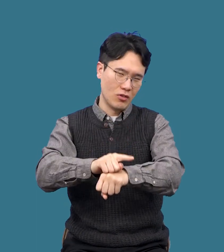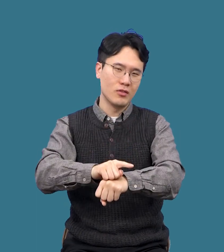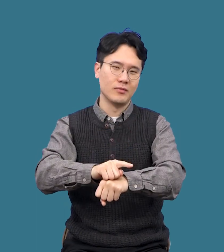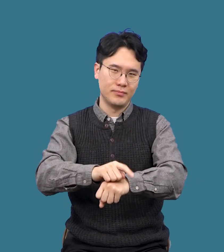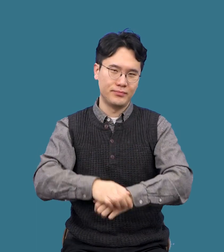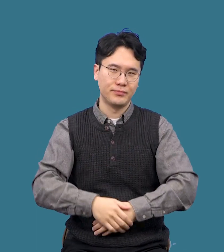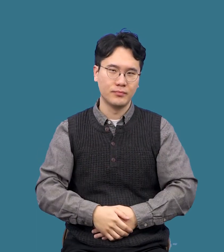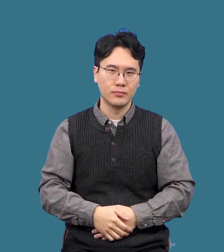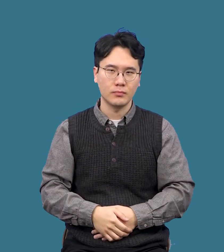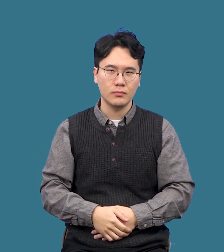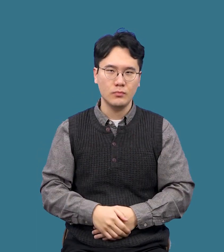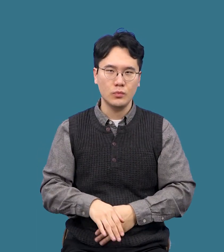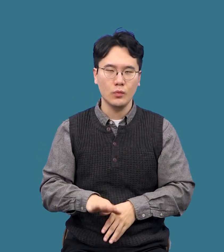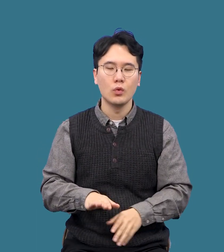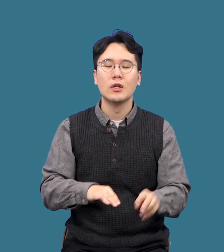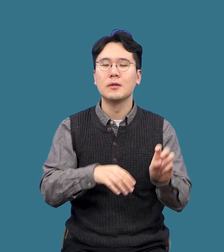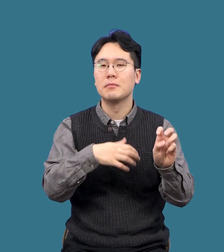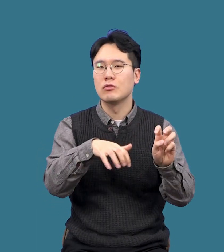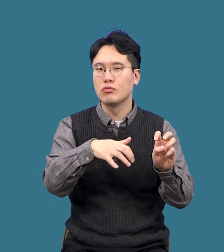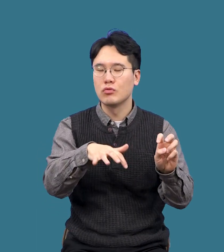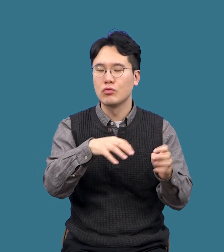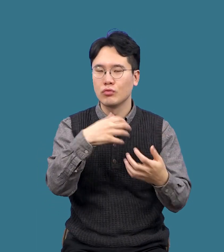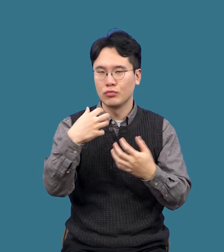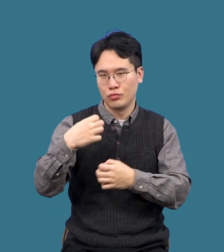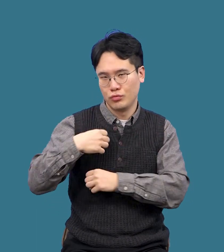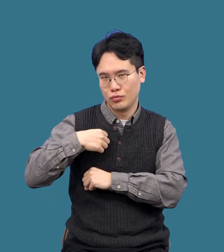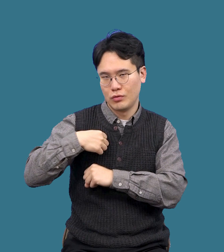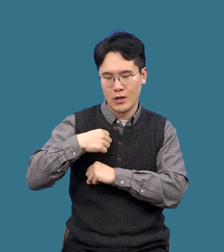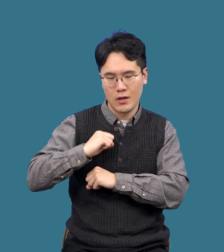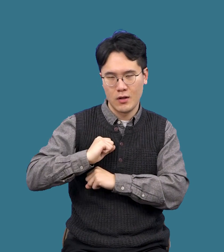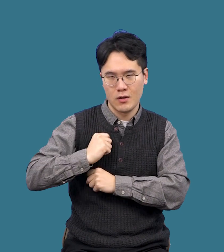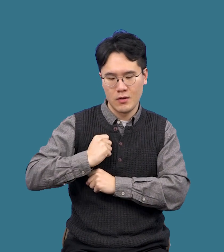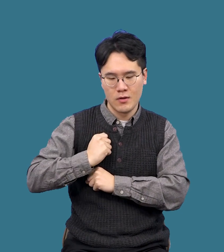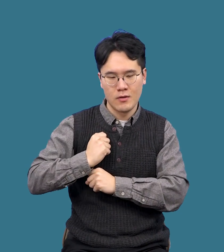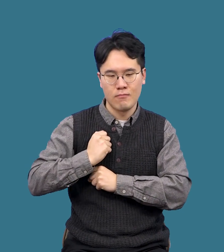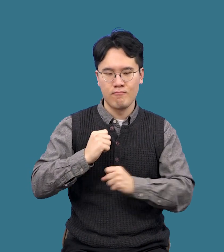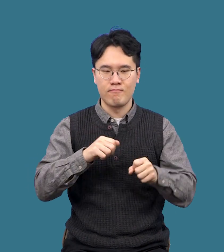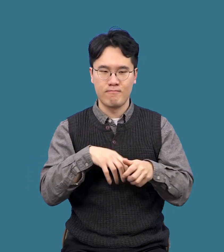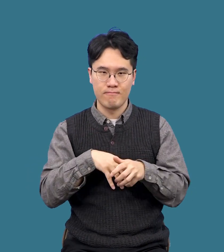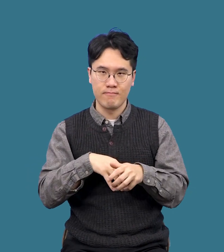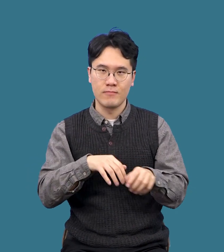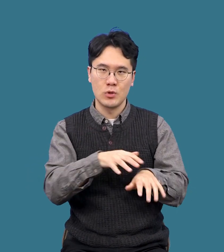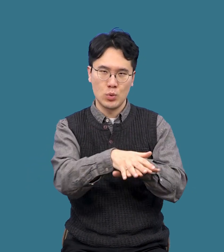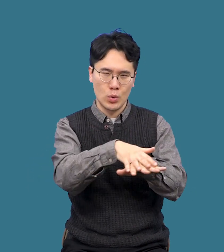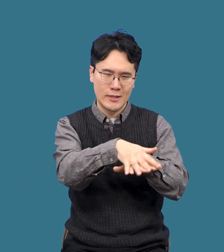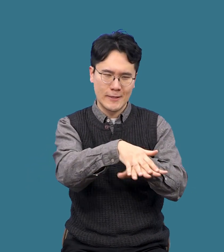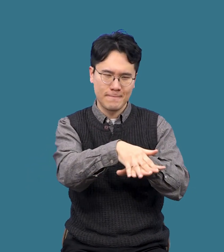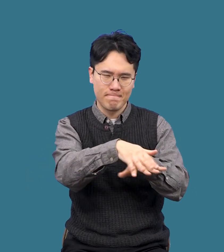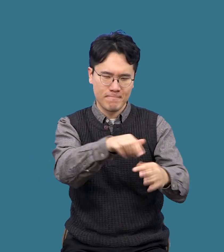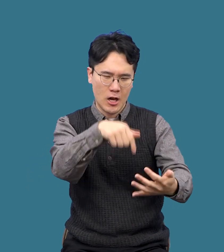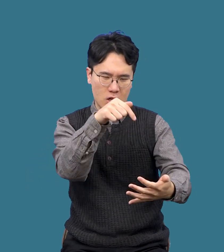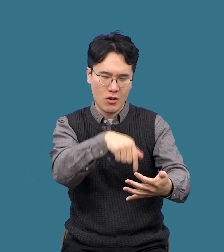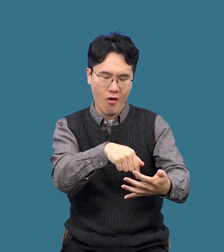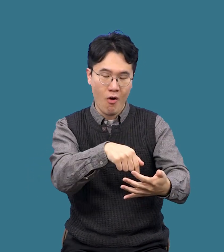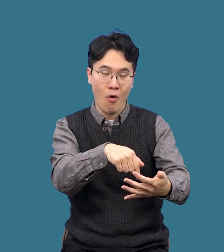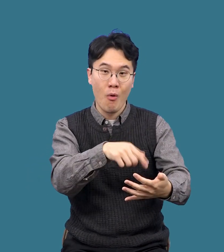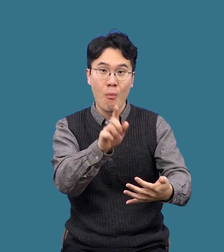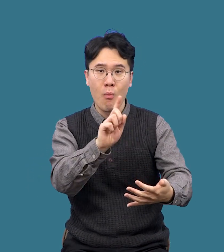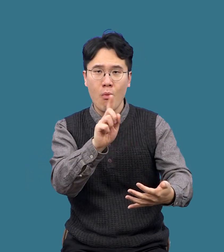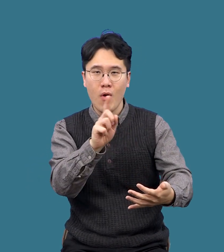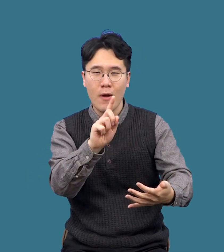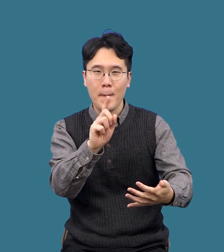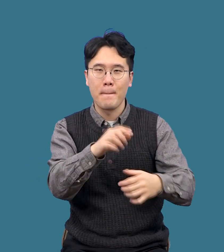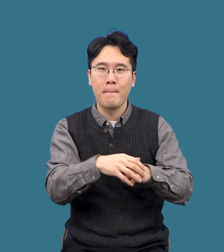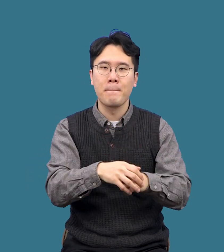민수기 군대 배치에서 또 하나 흥미로운 것은 회막을 중심으로 12지파를 배치할